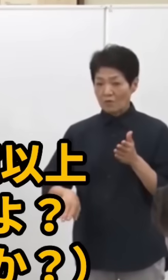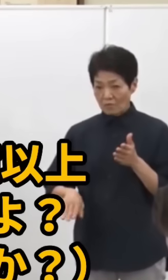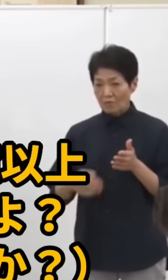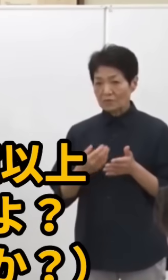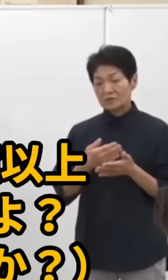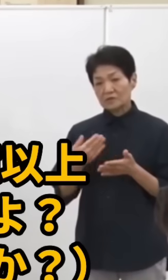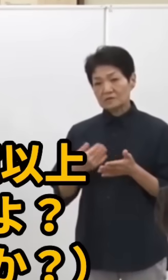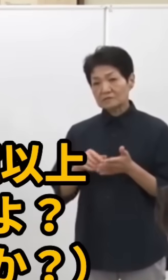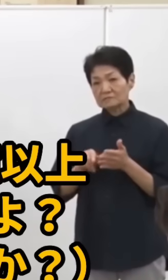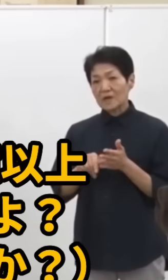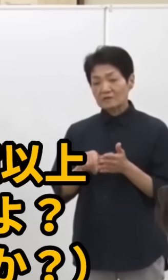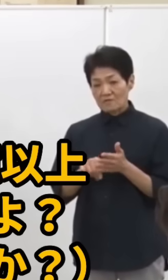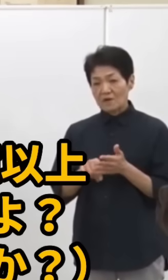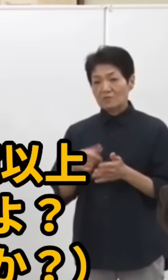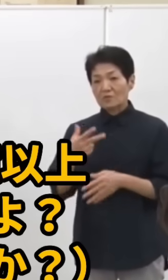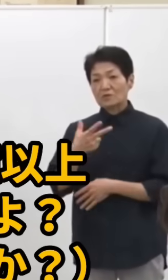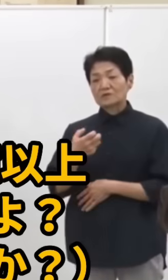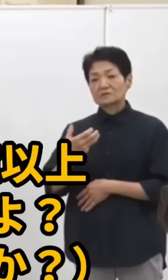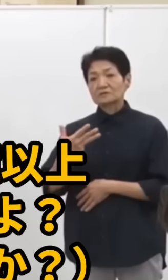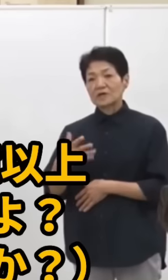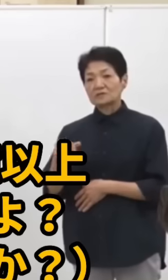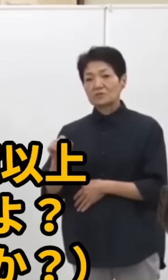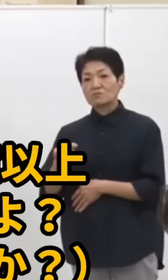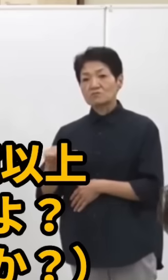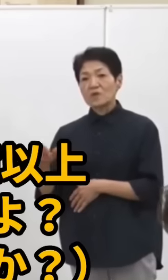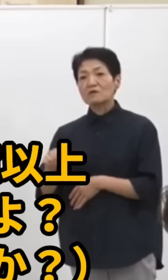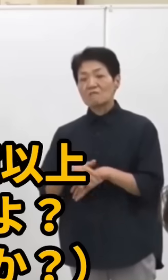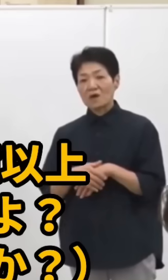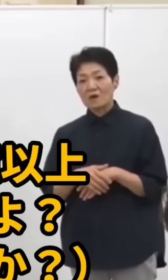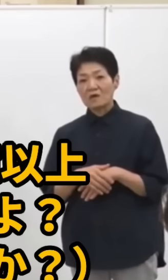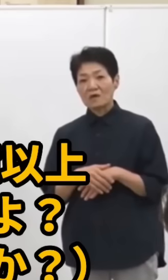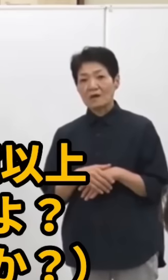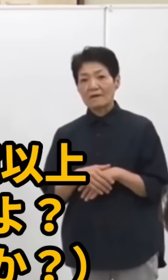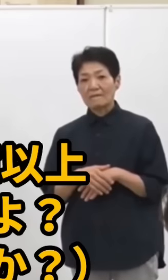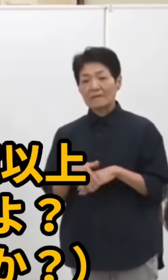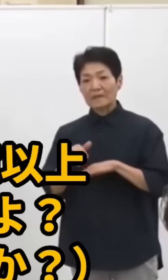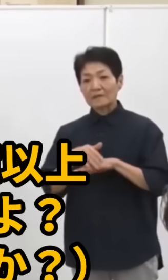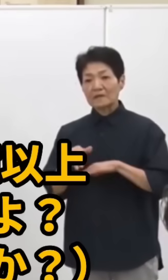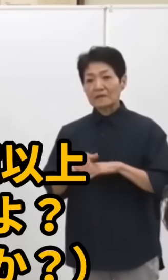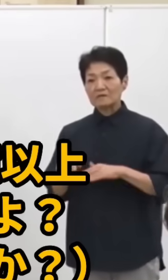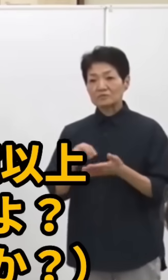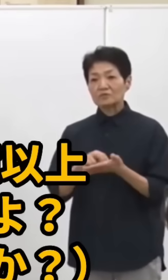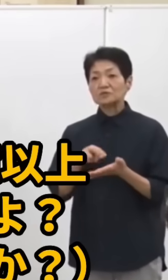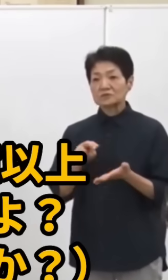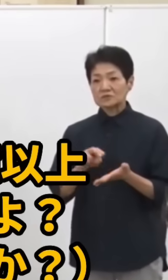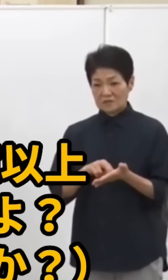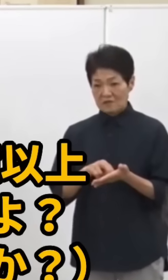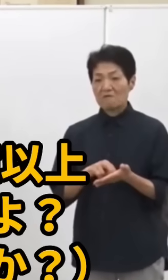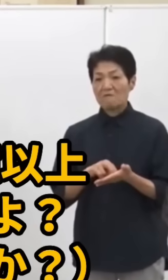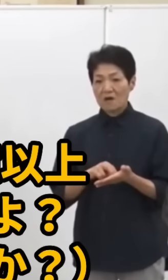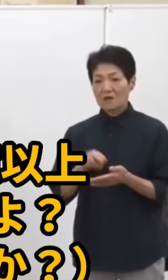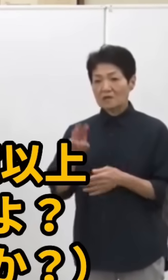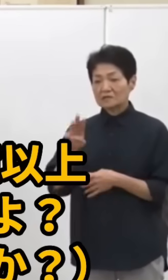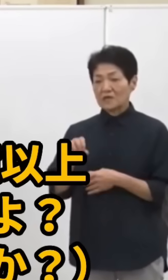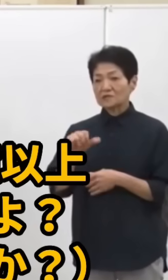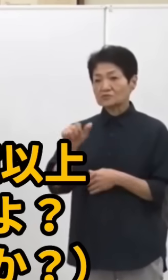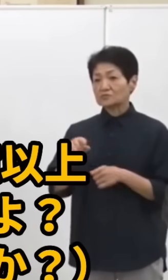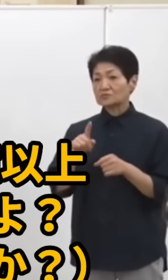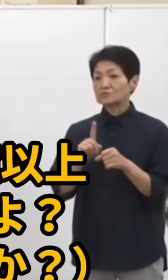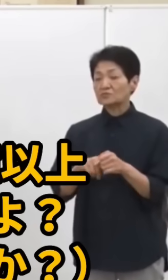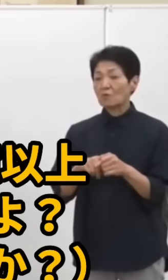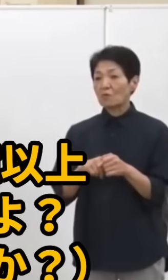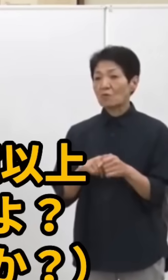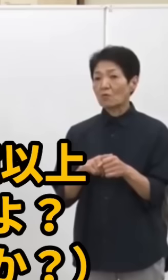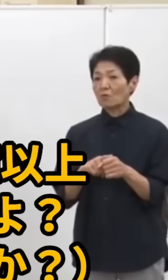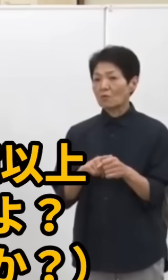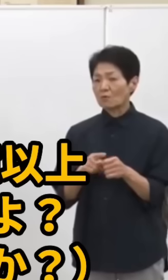この788億円というのはスキームとしては賃料で35年で800